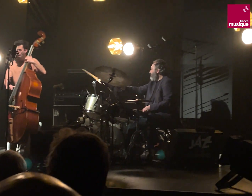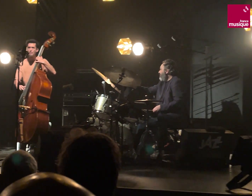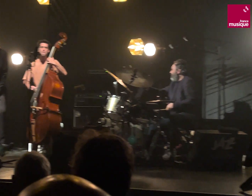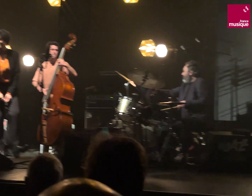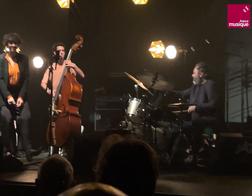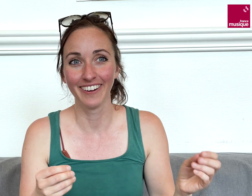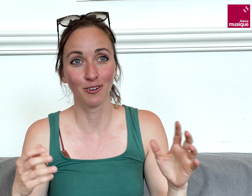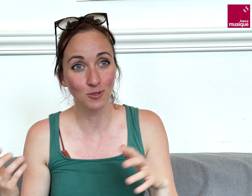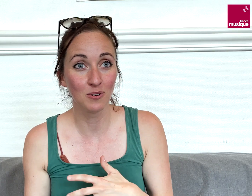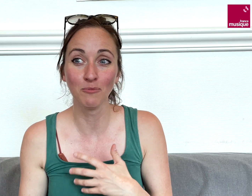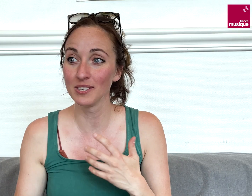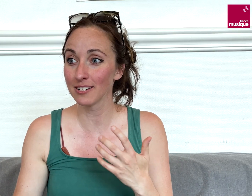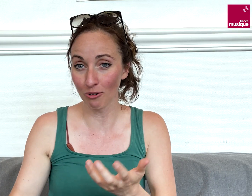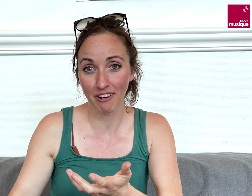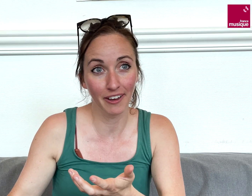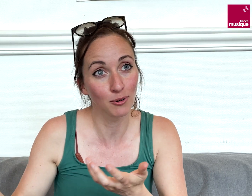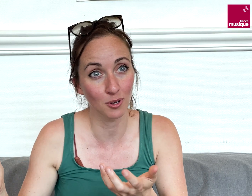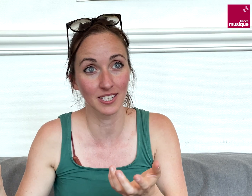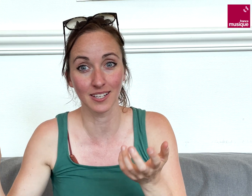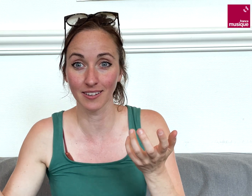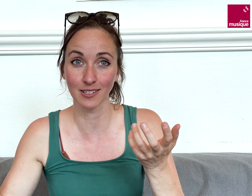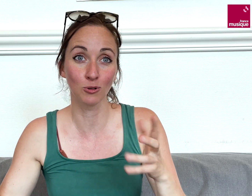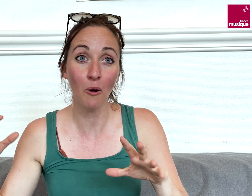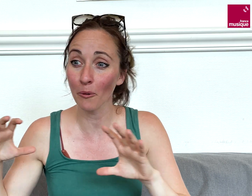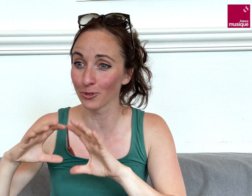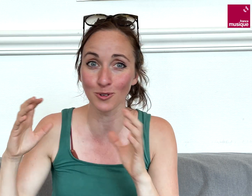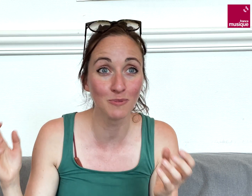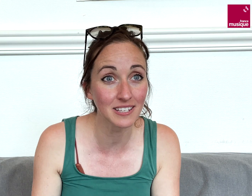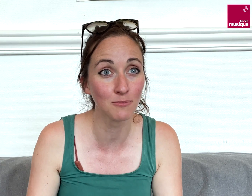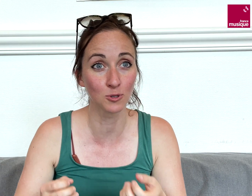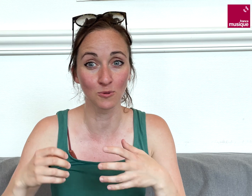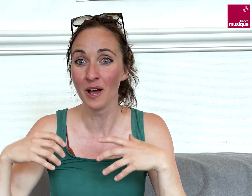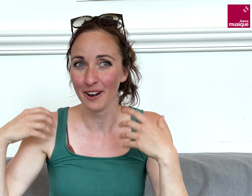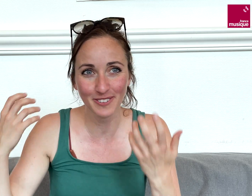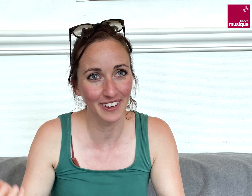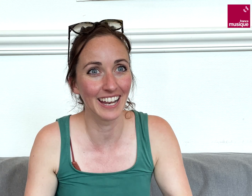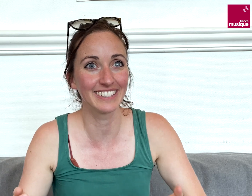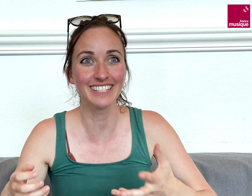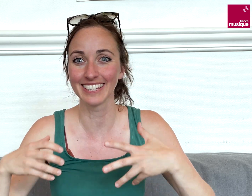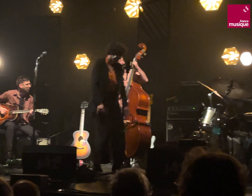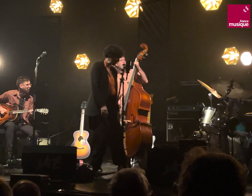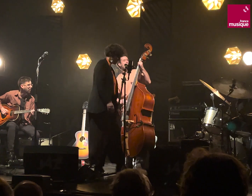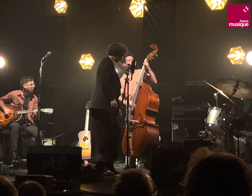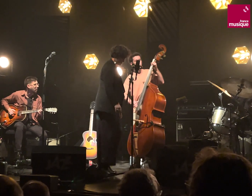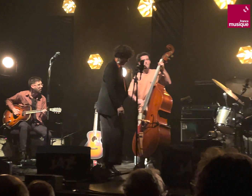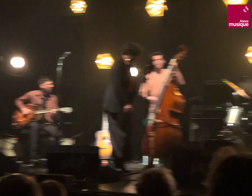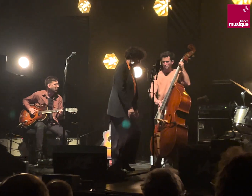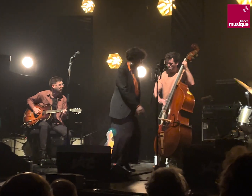est en rythme, on suit la musique, on va faire ressortir certains instruments, on transmet les émotions, l'univers de l'artiste. Chaque concert est